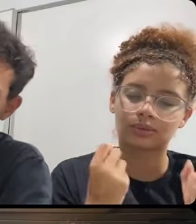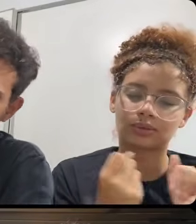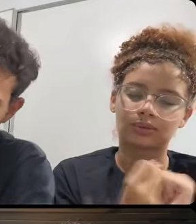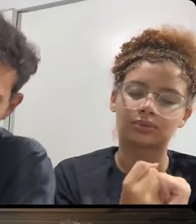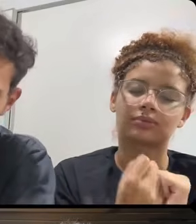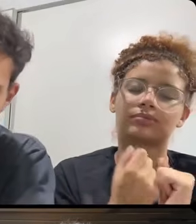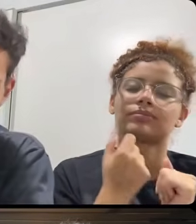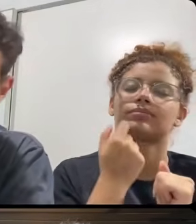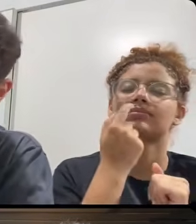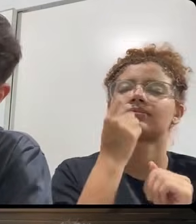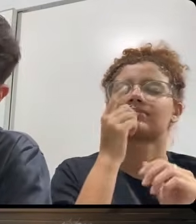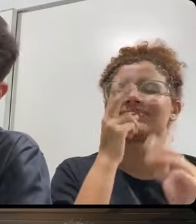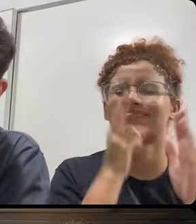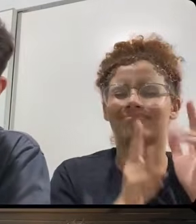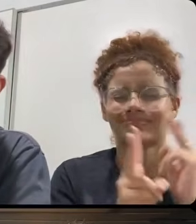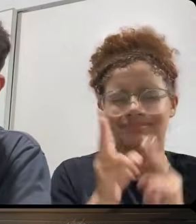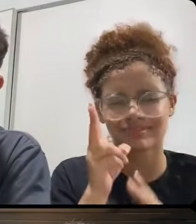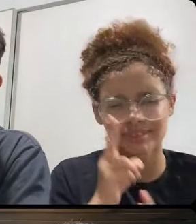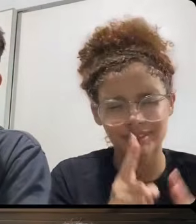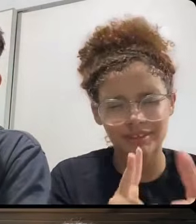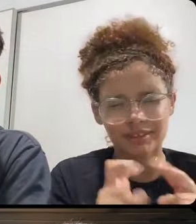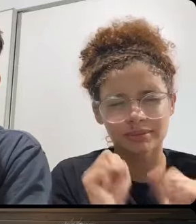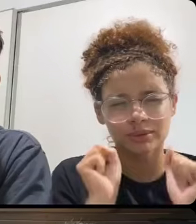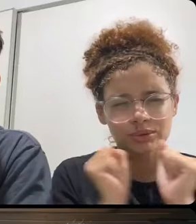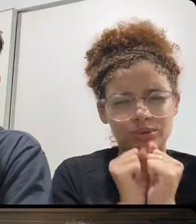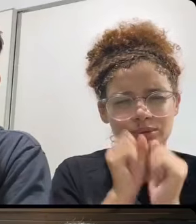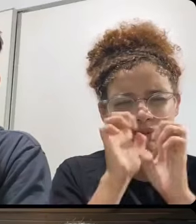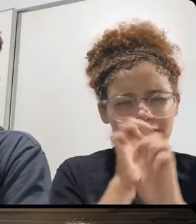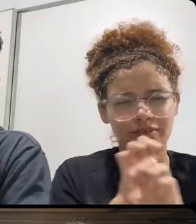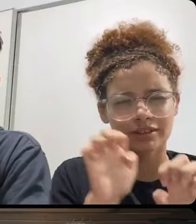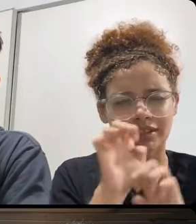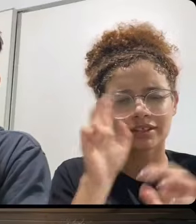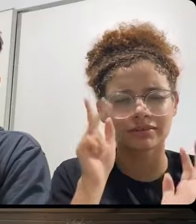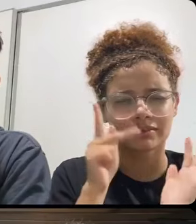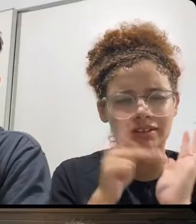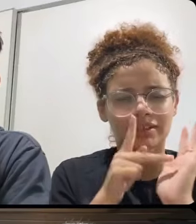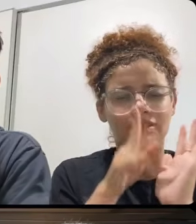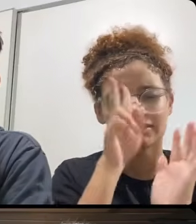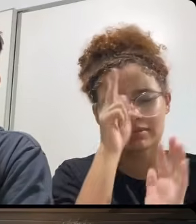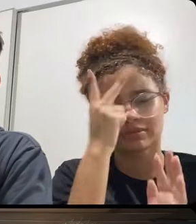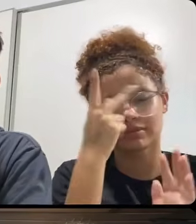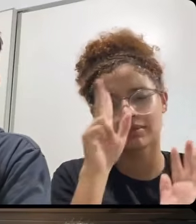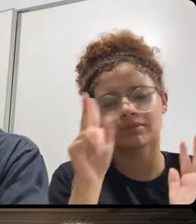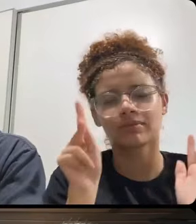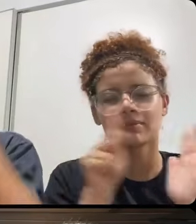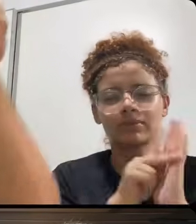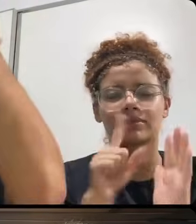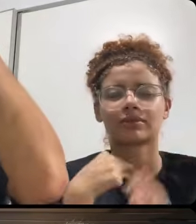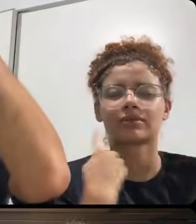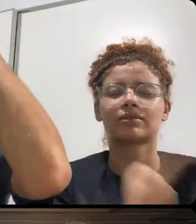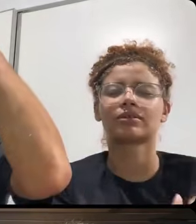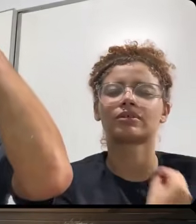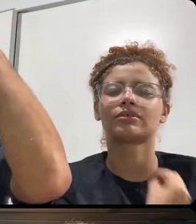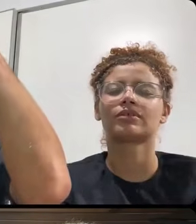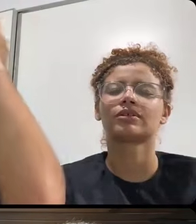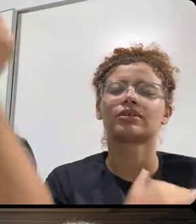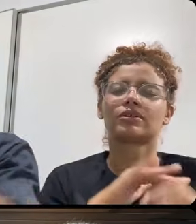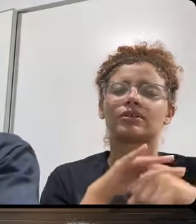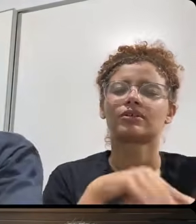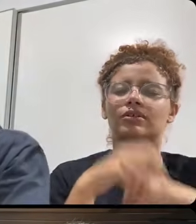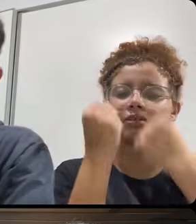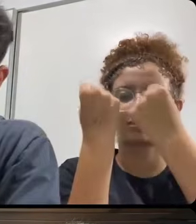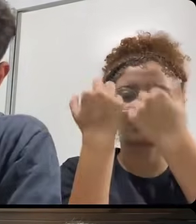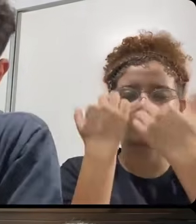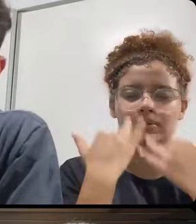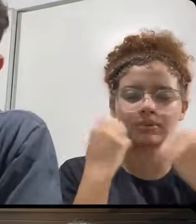eles vivam seu evangelho, Pai. Vivam e cumpram todas as promessas que o Senhor tem para nossa vida. Que eles tenham uma noite abençoada e